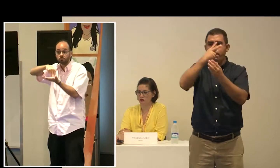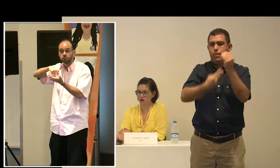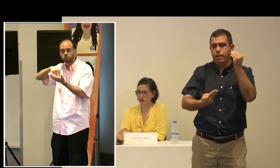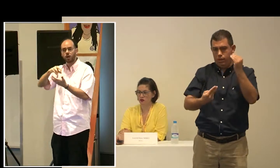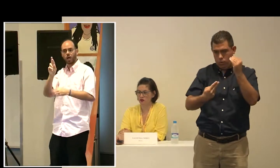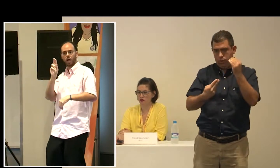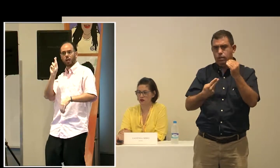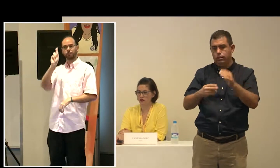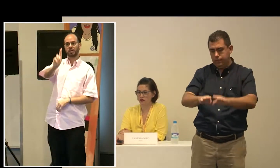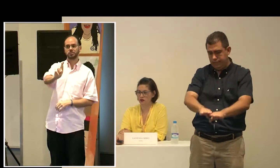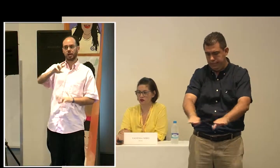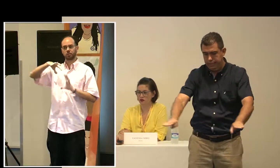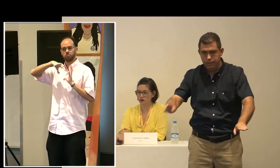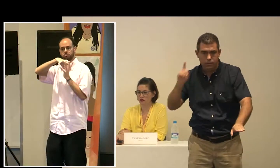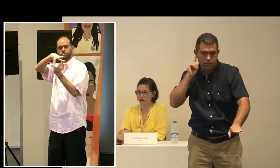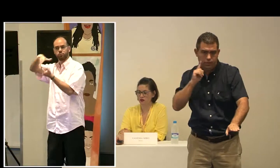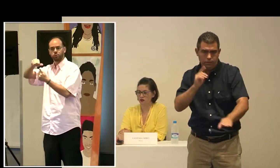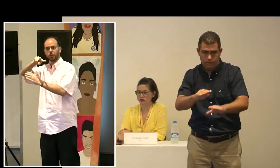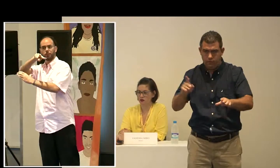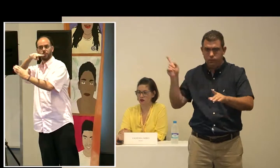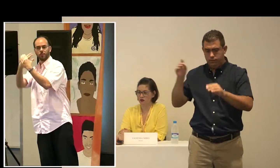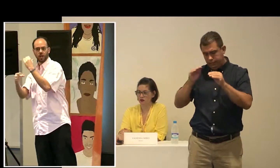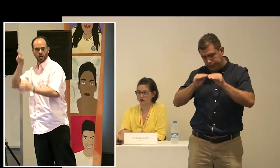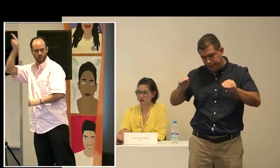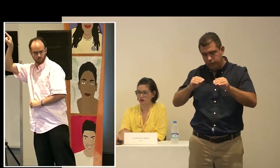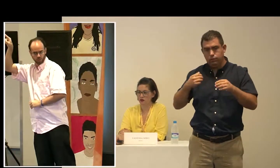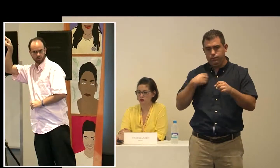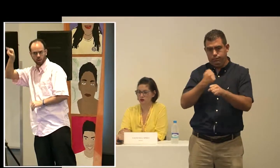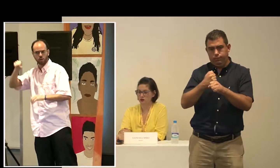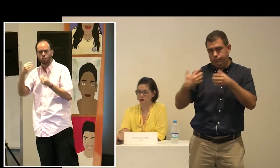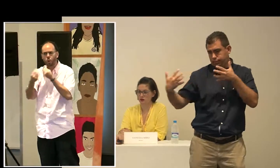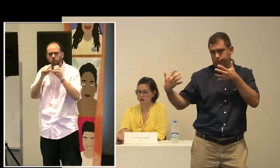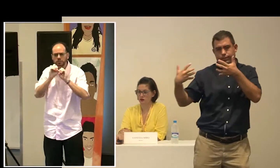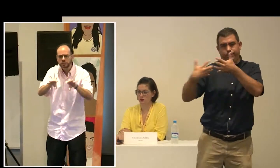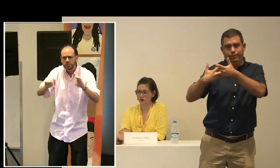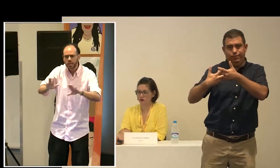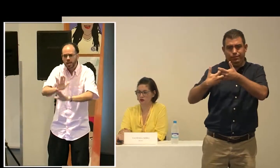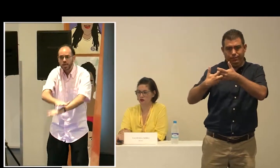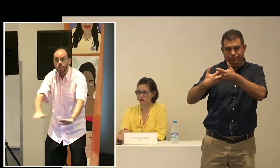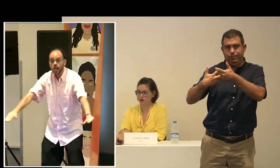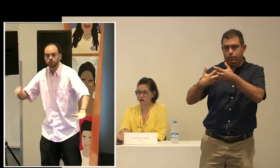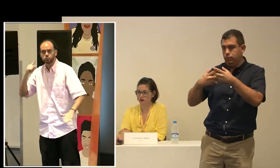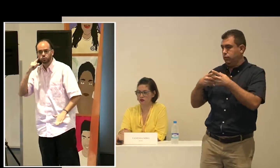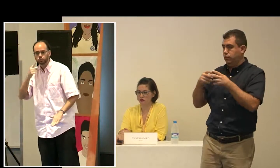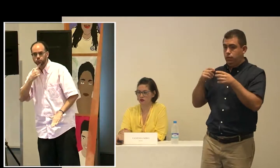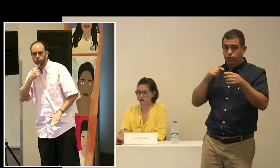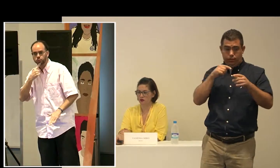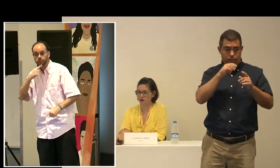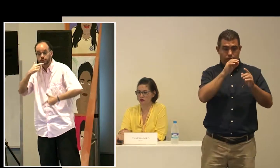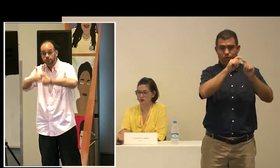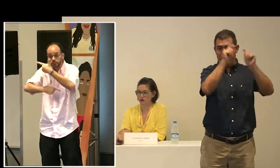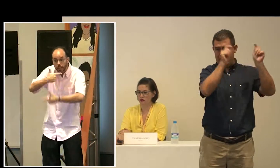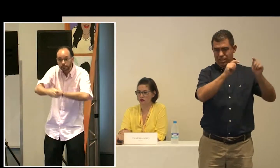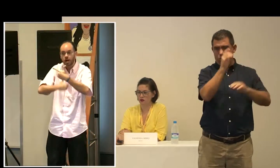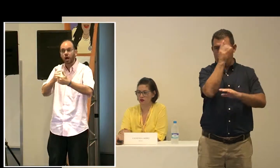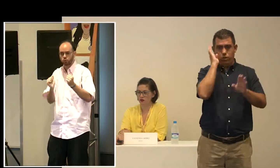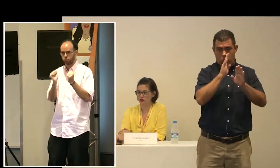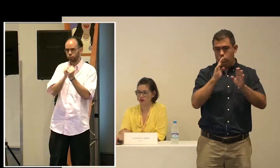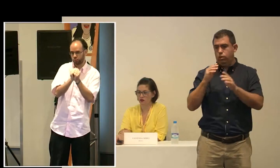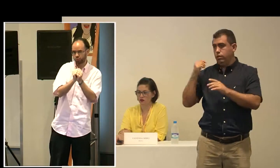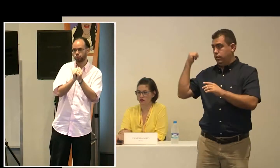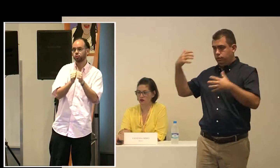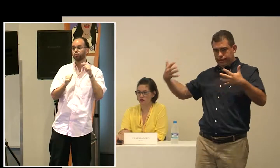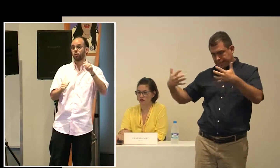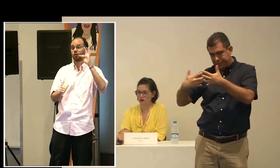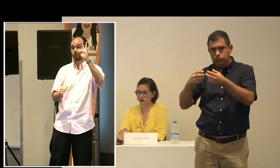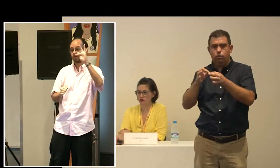teve auxílio de um sueco que veio como representante mundial do bilinguismo para ajudar as crianças surdas